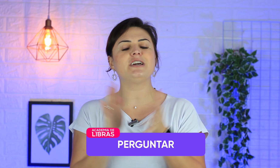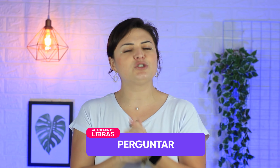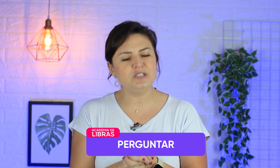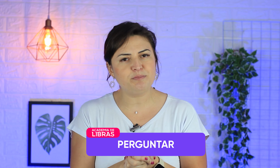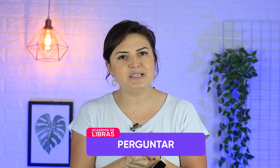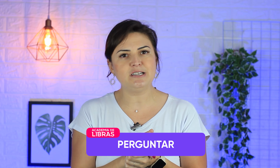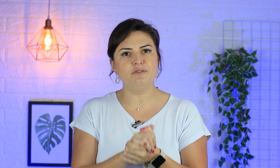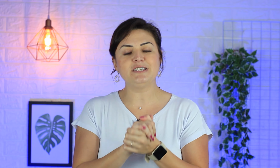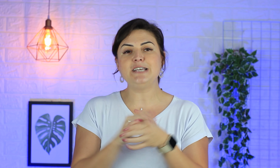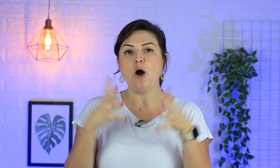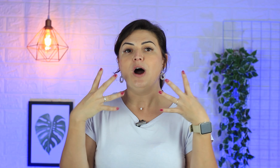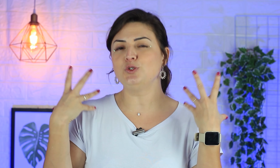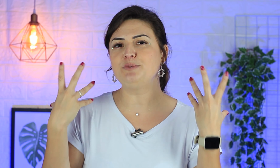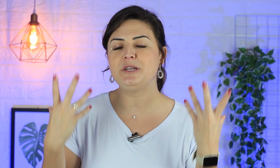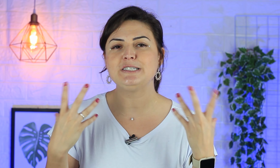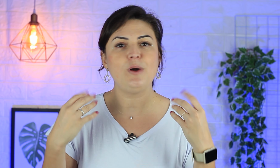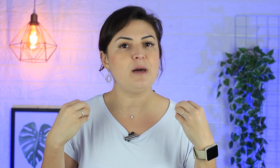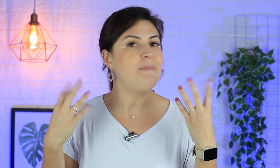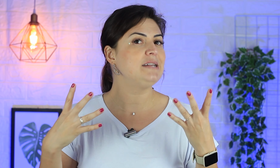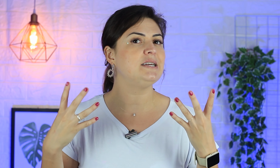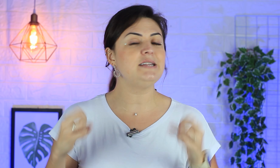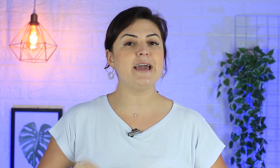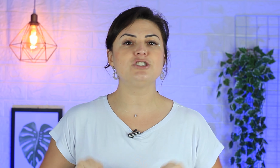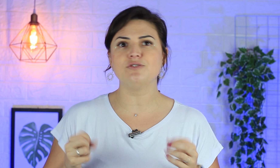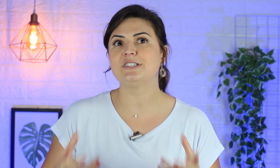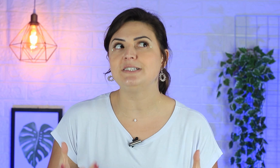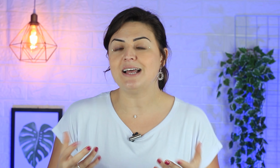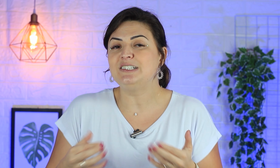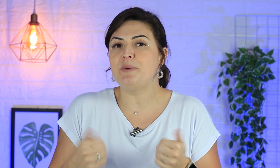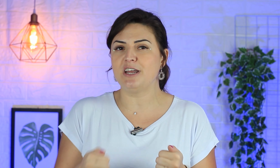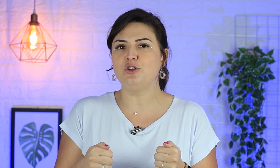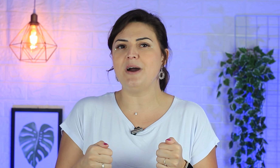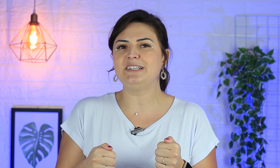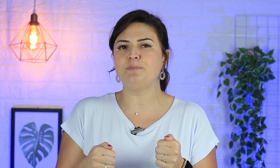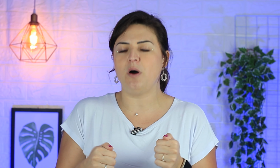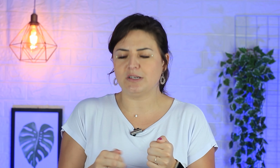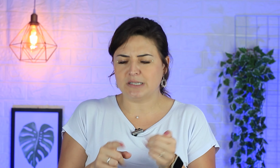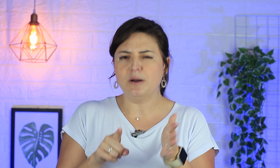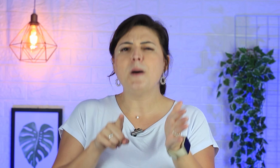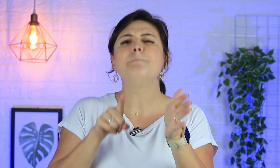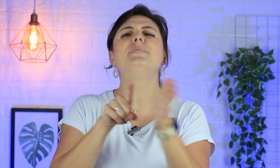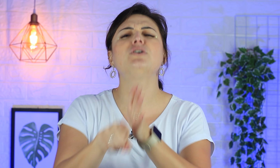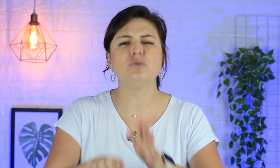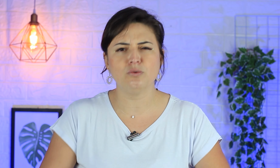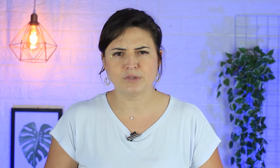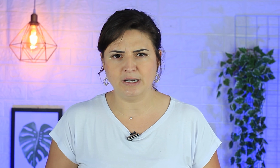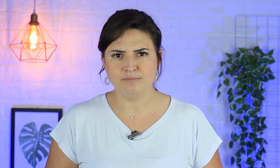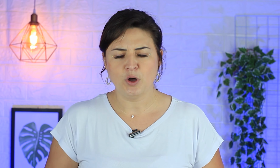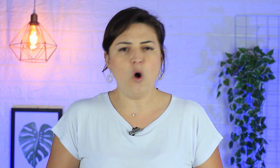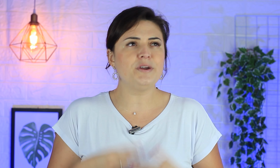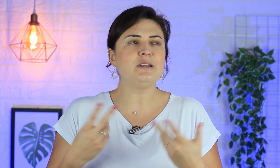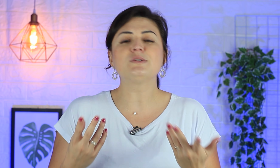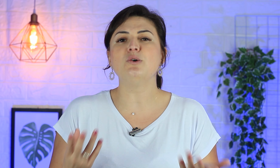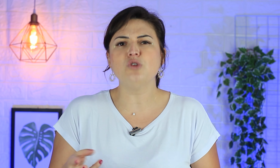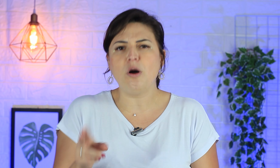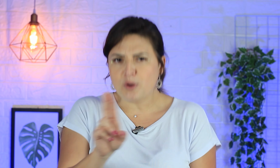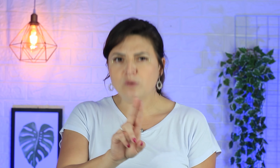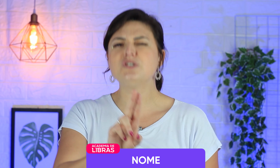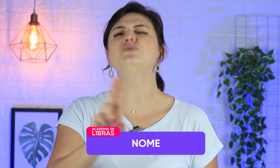fica a sua expressão facial? A sua expressão, ela passa a ideia de que você está esperando uma resposta. Pergunta. Ou então seu nome. Como seu